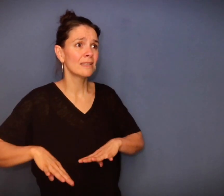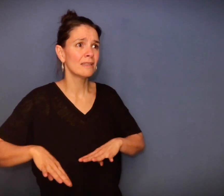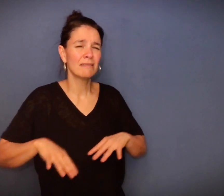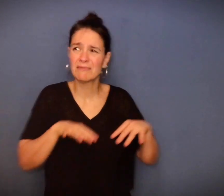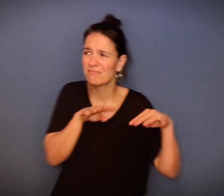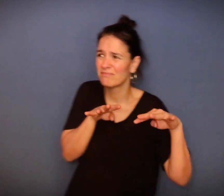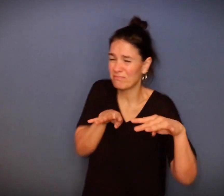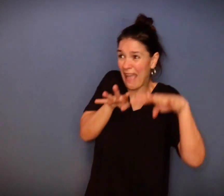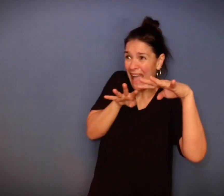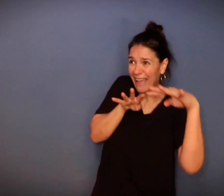suis un canard.